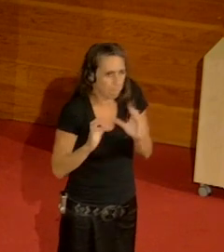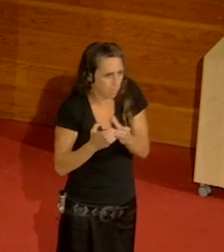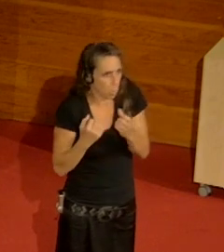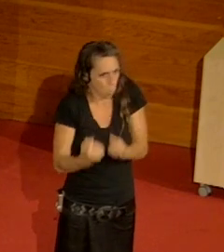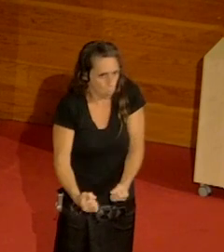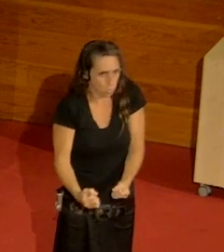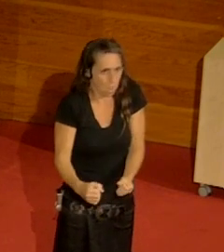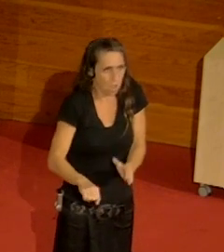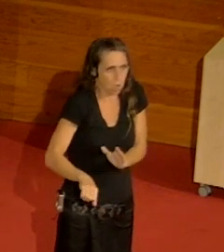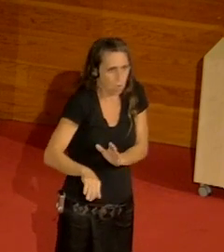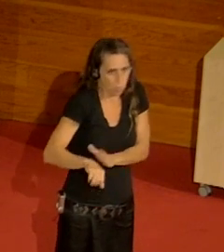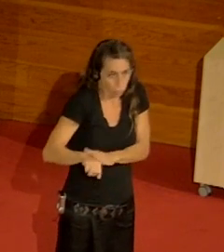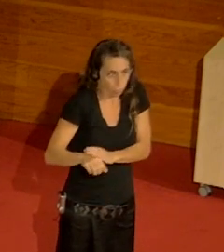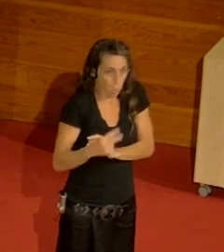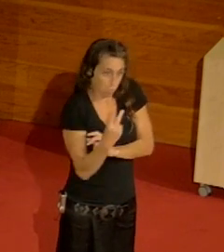partidos